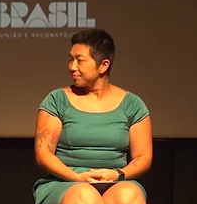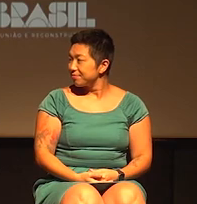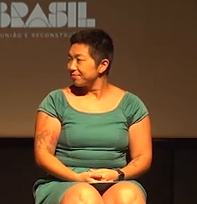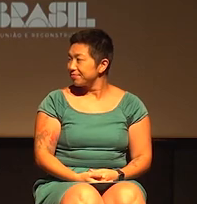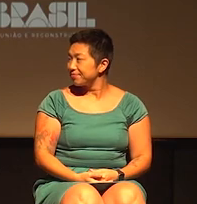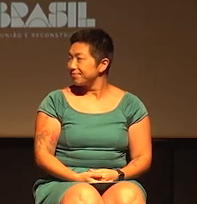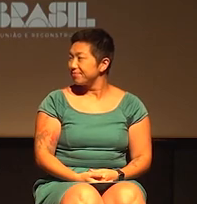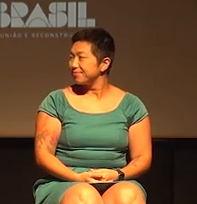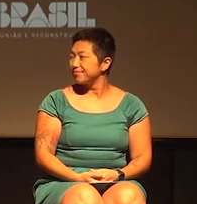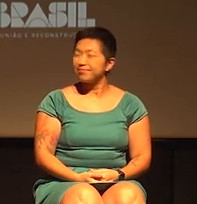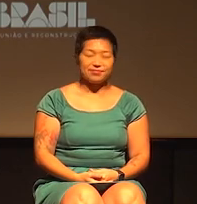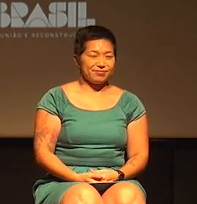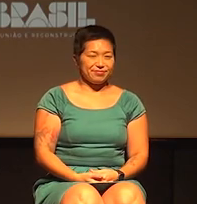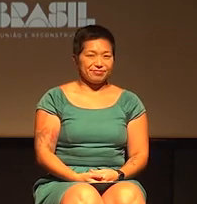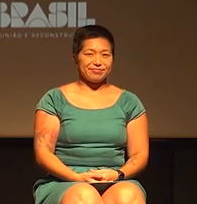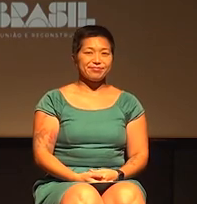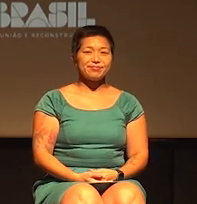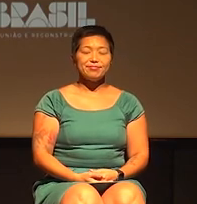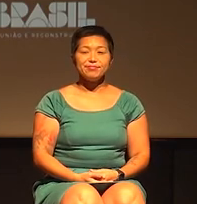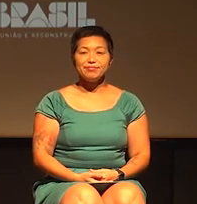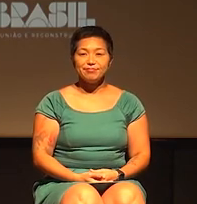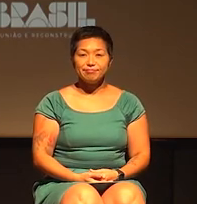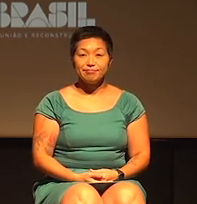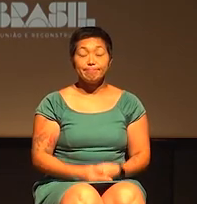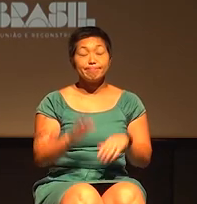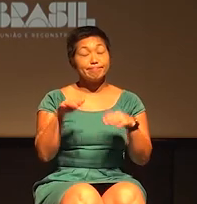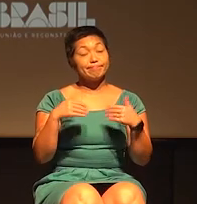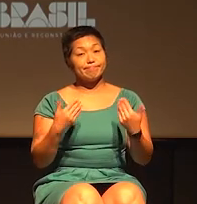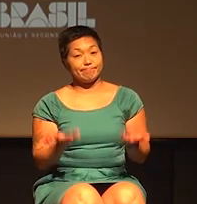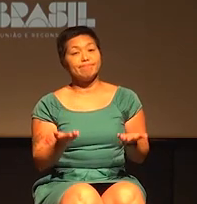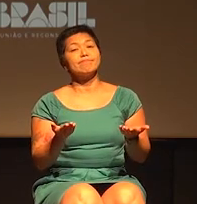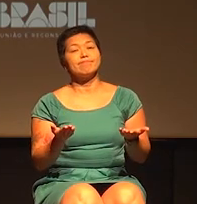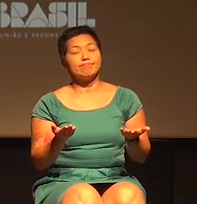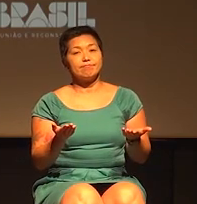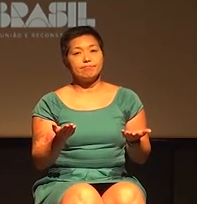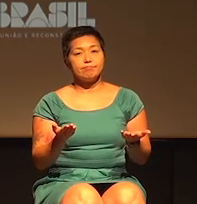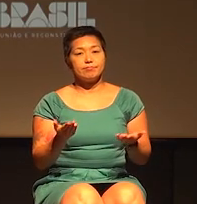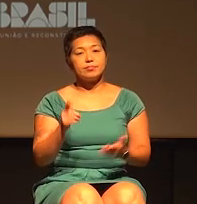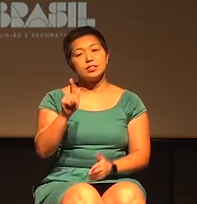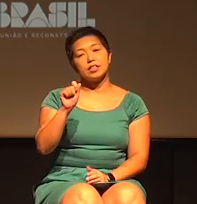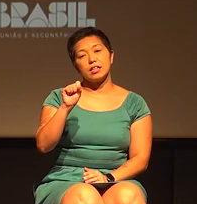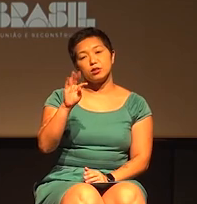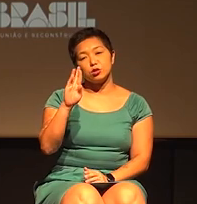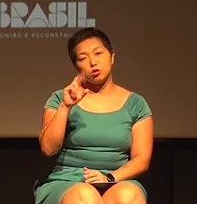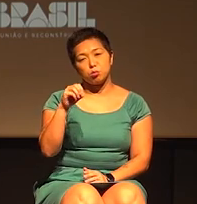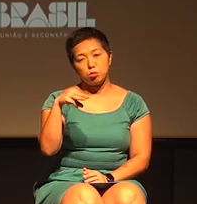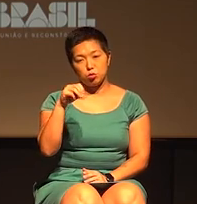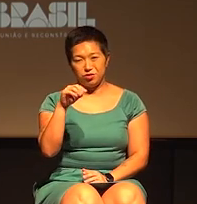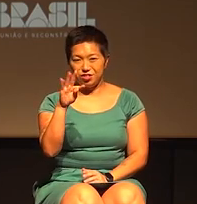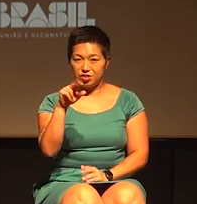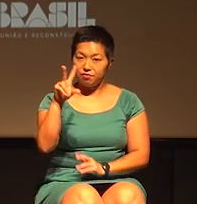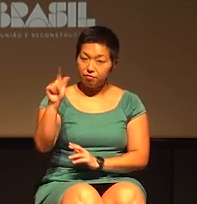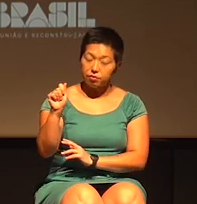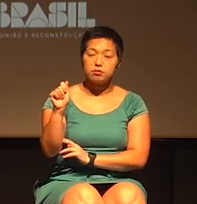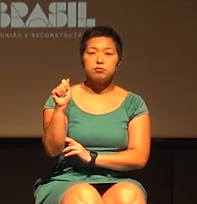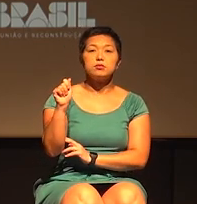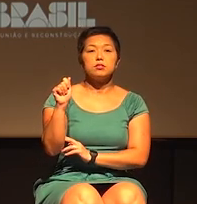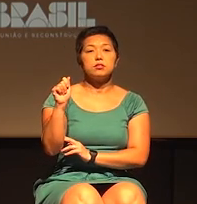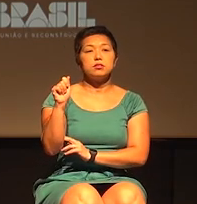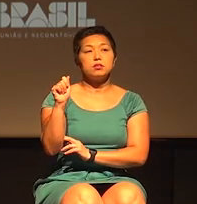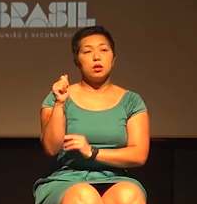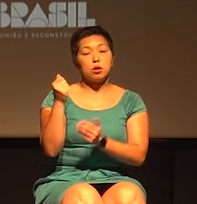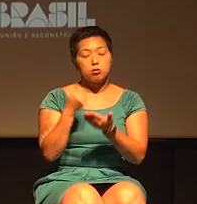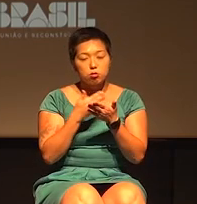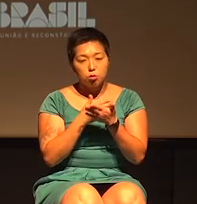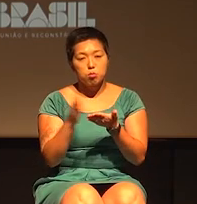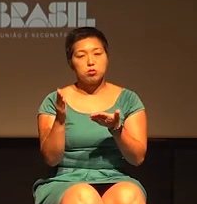Bora lá então bom eh a gastromotiva abriu as suas cozinhas